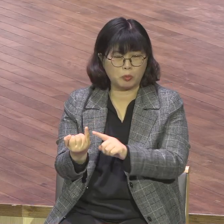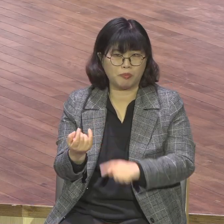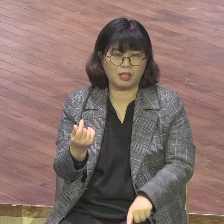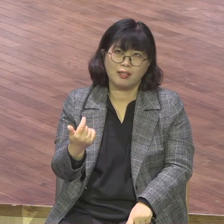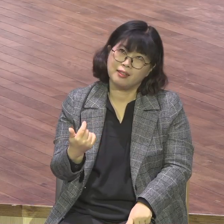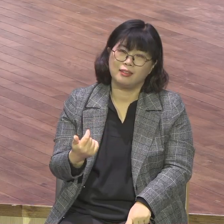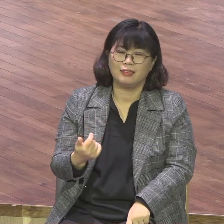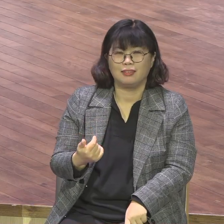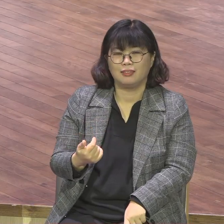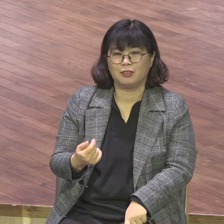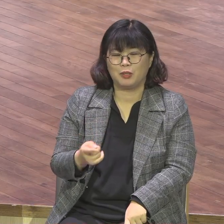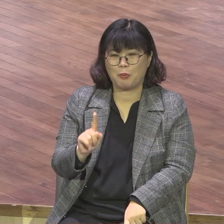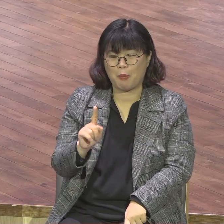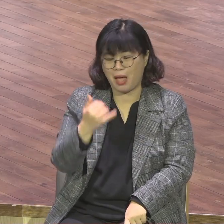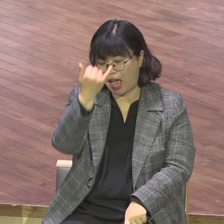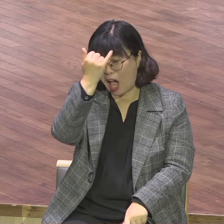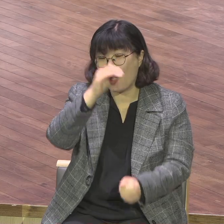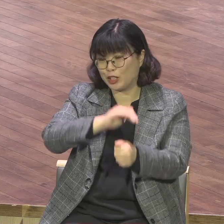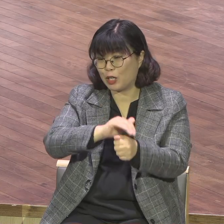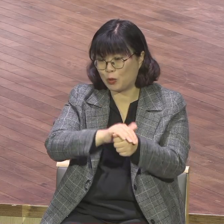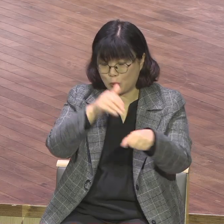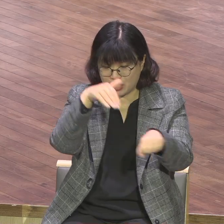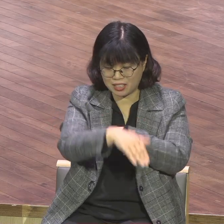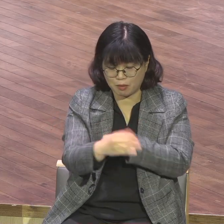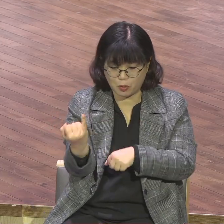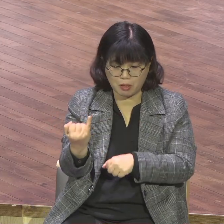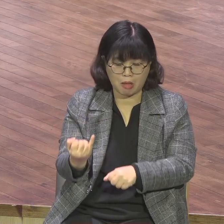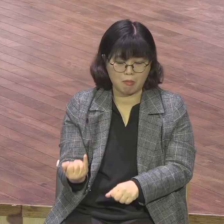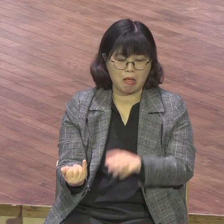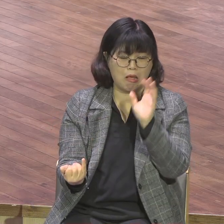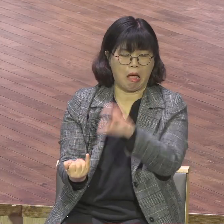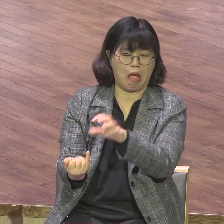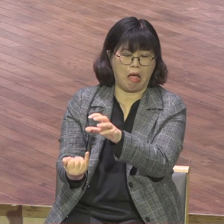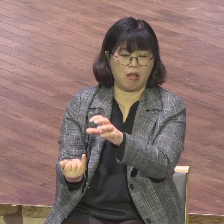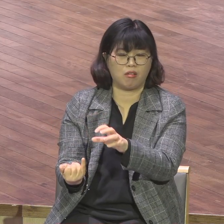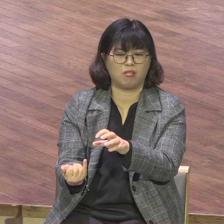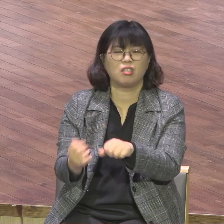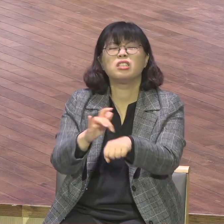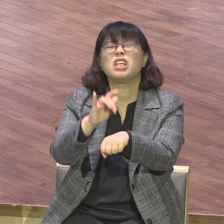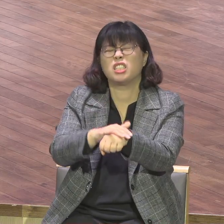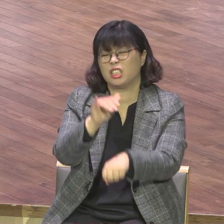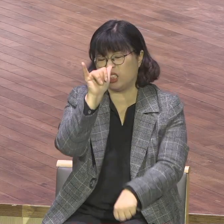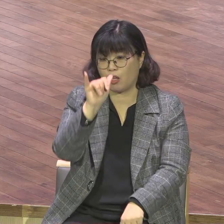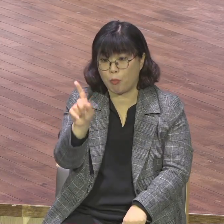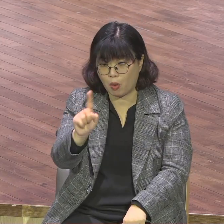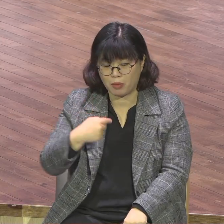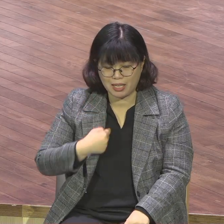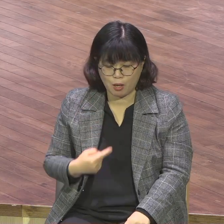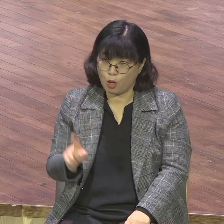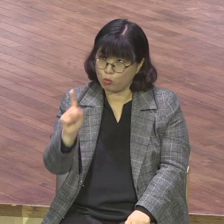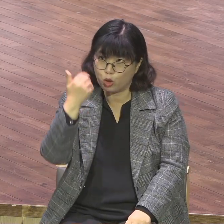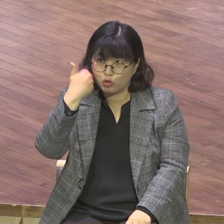것이 남자 권위예요. 그래가지고 손님들 오면요, 말라, 말라, 말라, 이런 식으로.